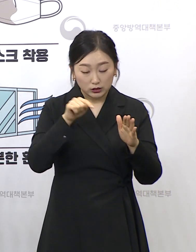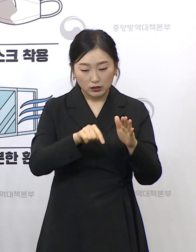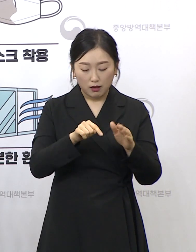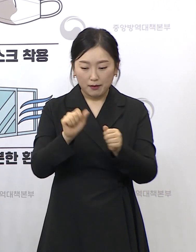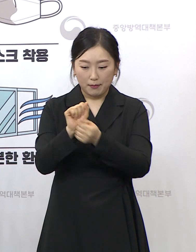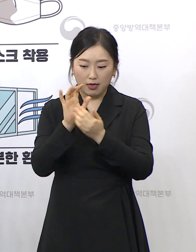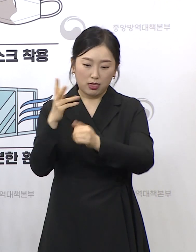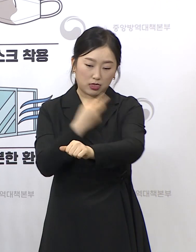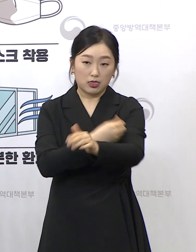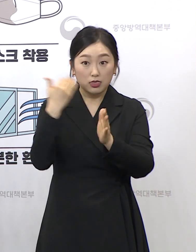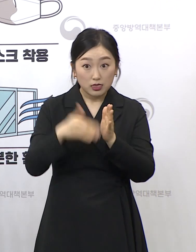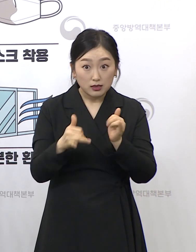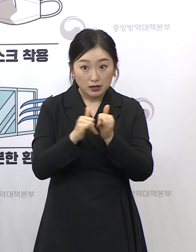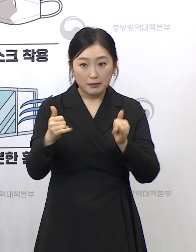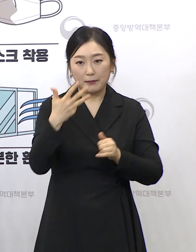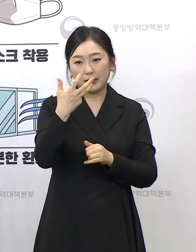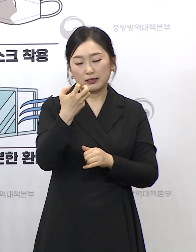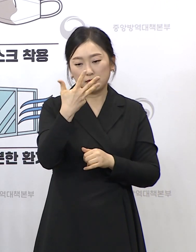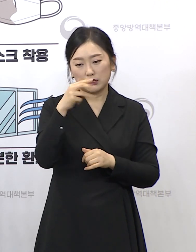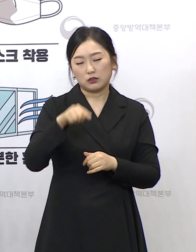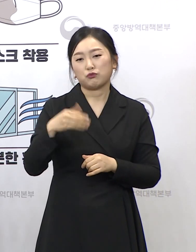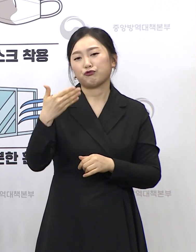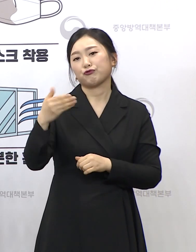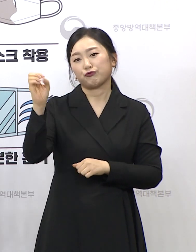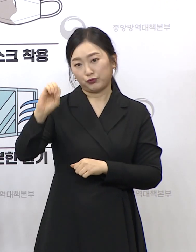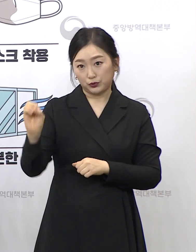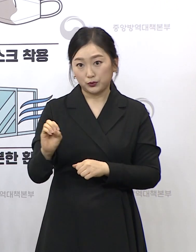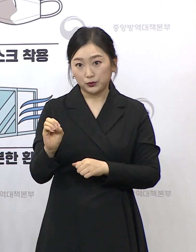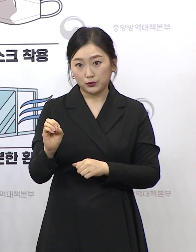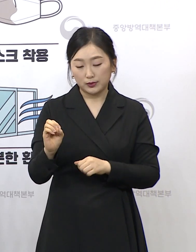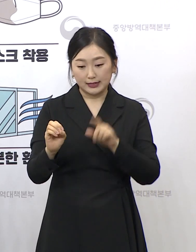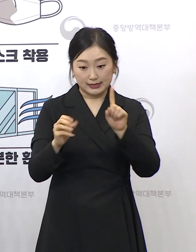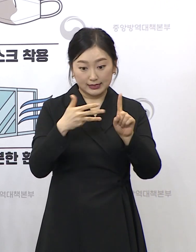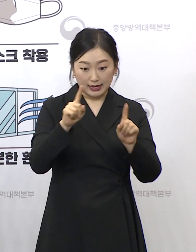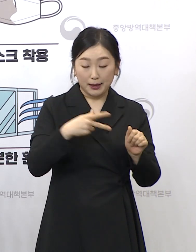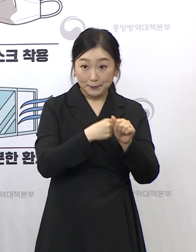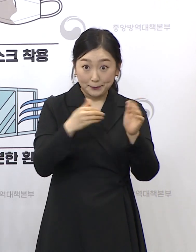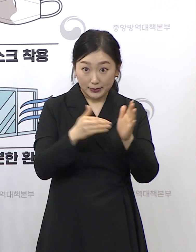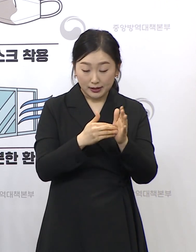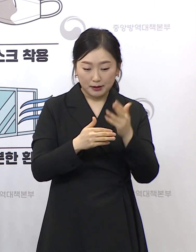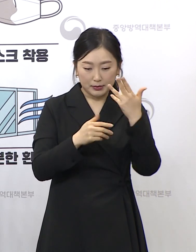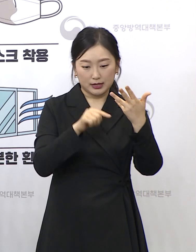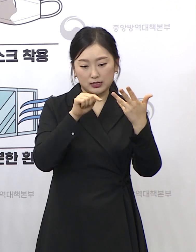백신 미접종자는 88.9%, 1차 접종자는